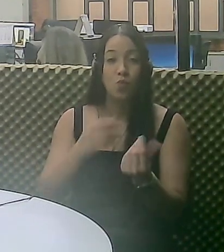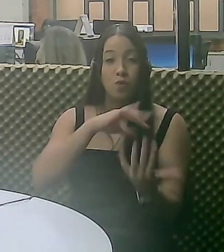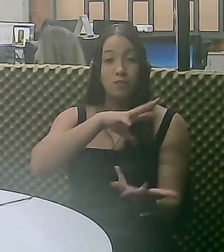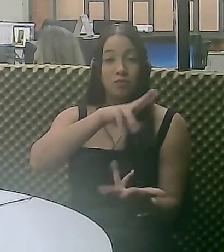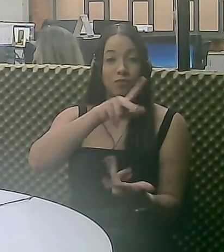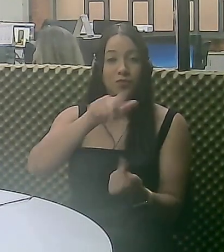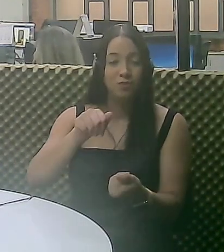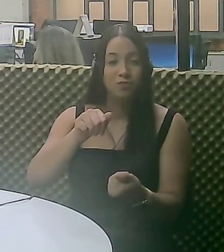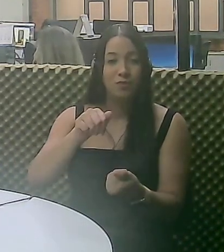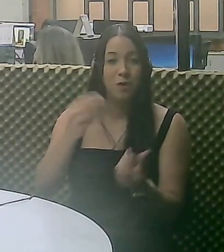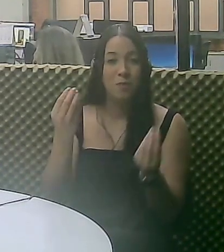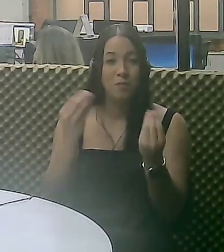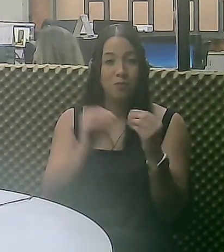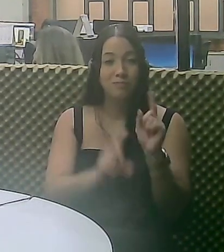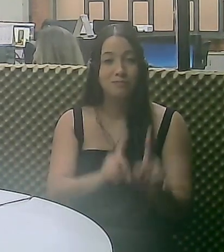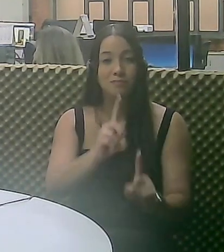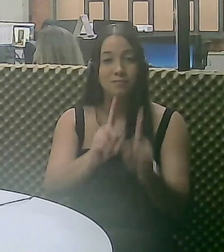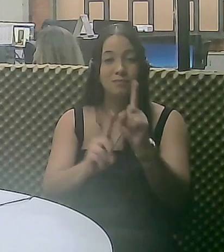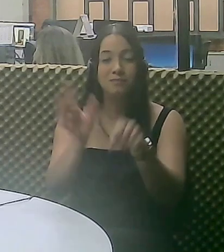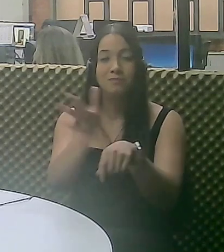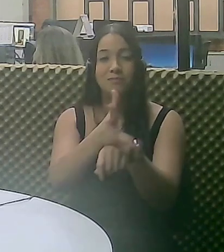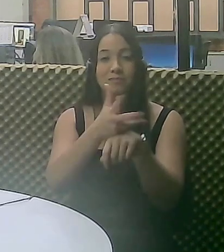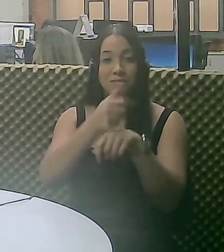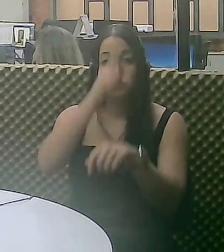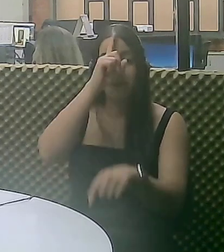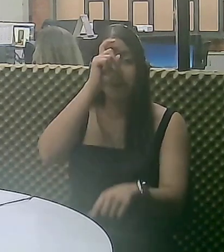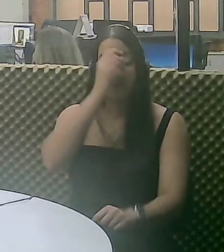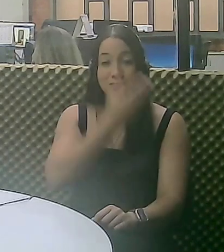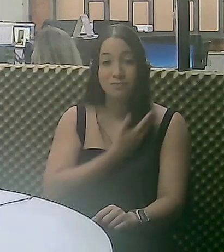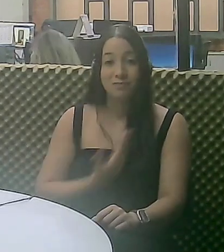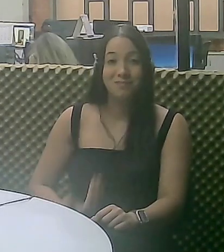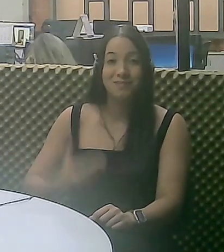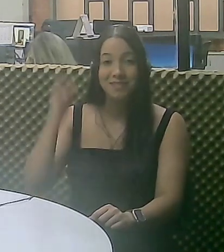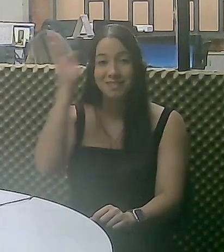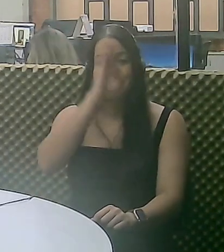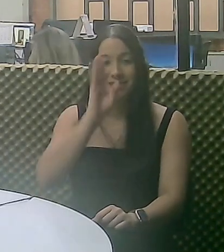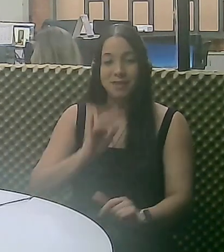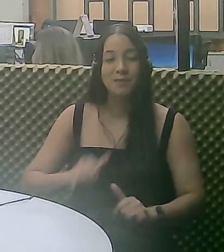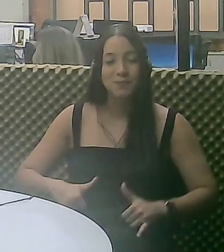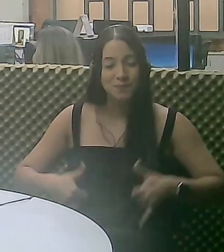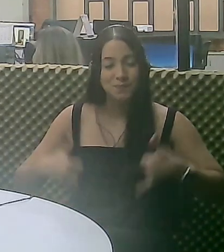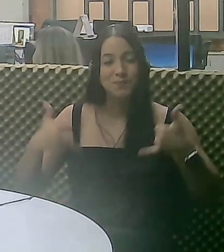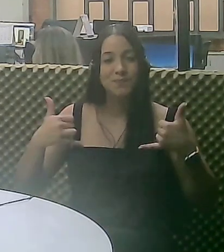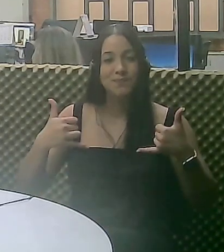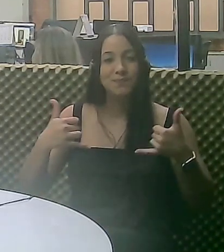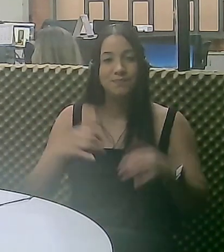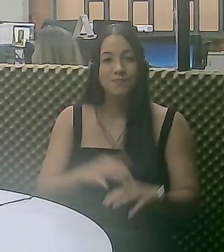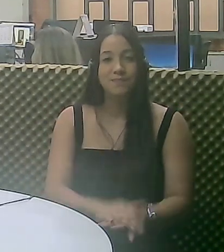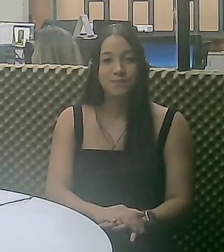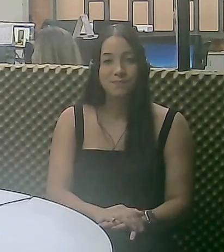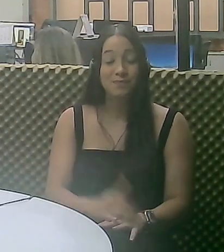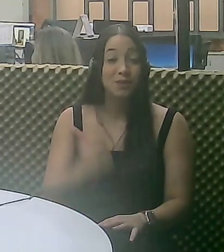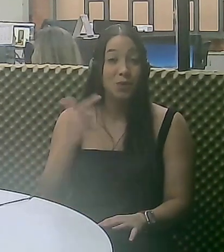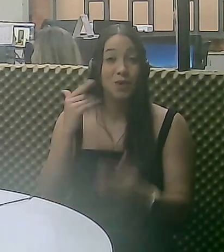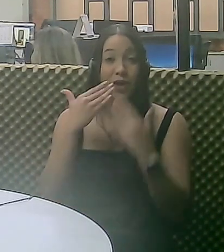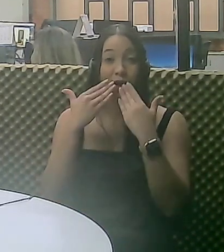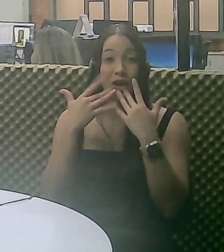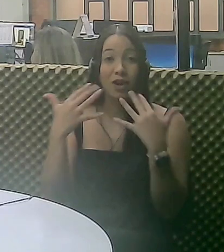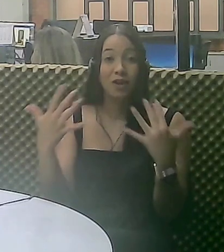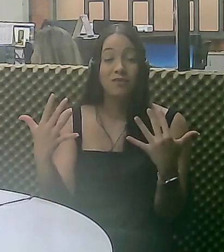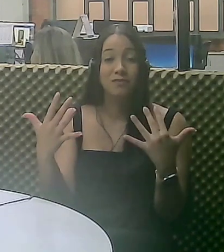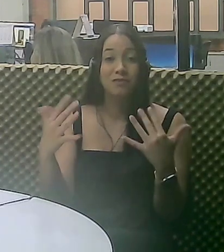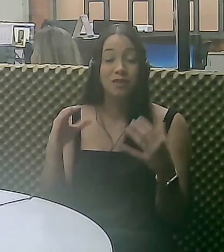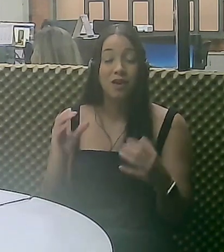internacional e foi incluído no ranking dos melhores hospitais públicos do Brasil. Dá um orgulho, né? E outra novidade é